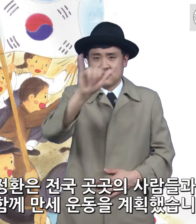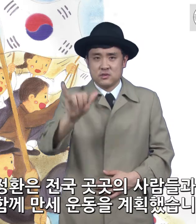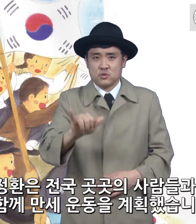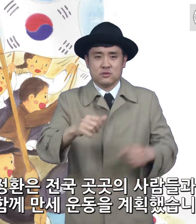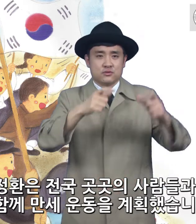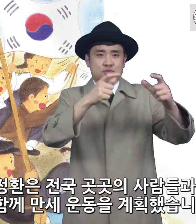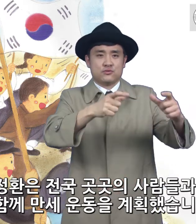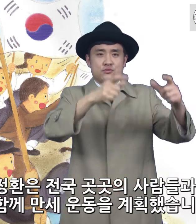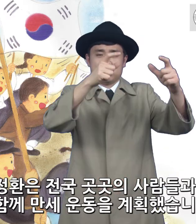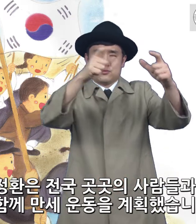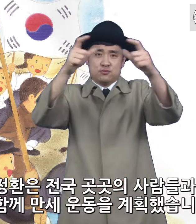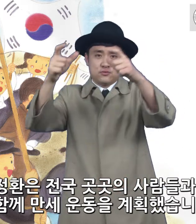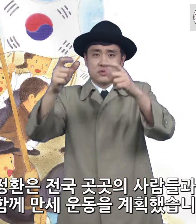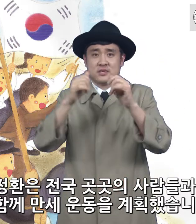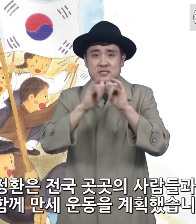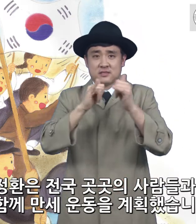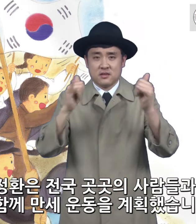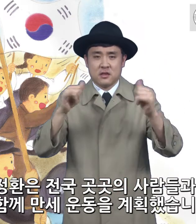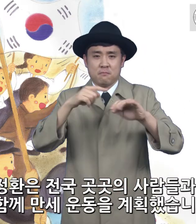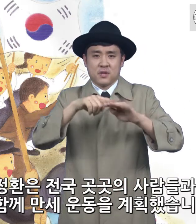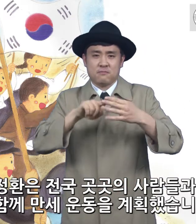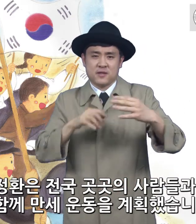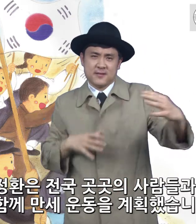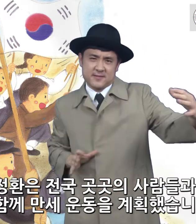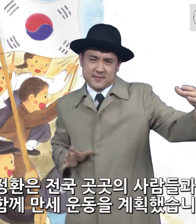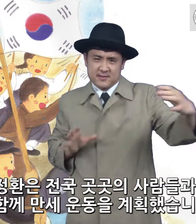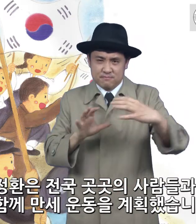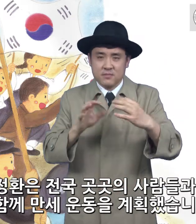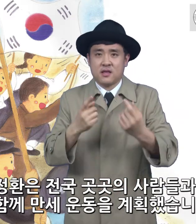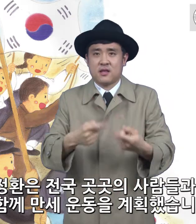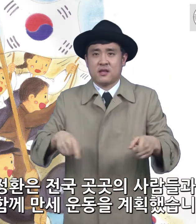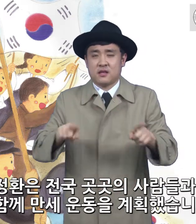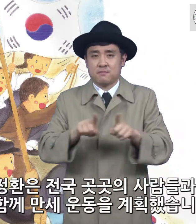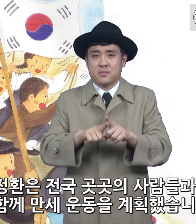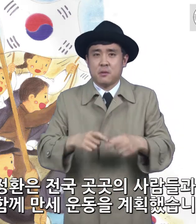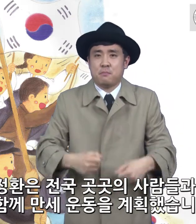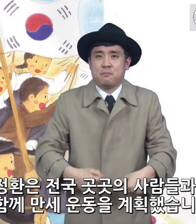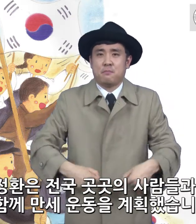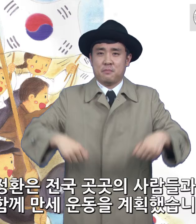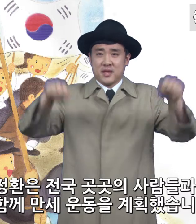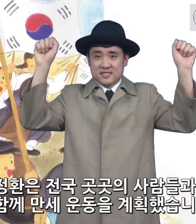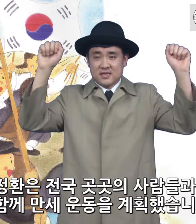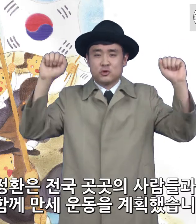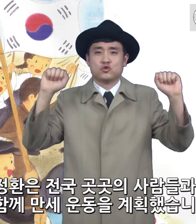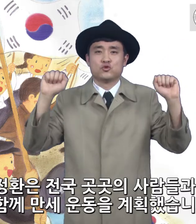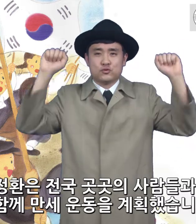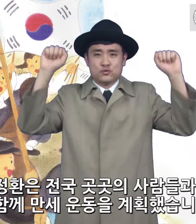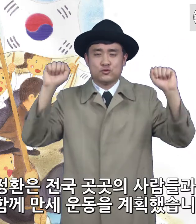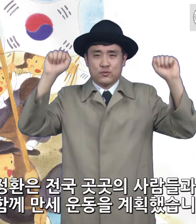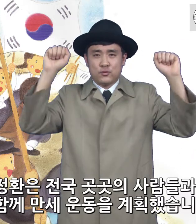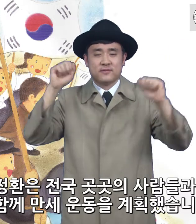정아는 전국 곳곳의 사람들과 함께 만세 운동을 계획했습니다.